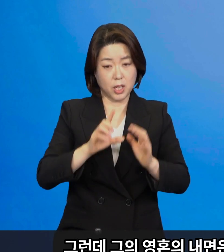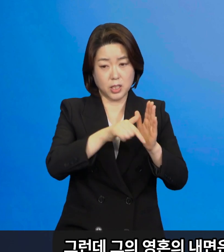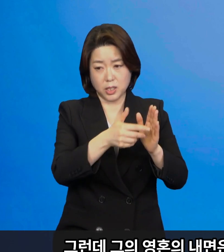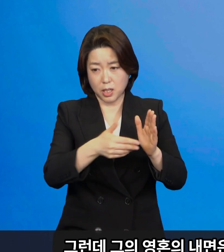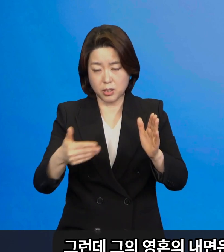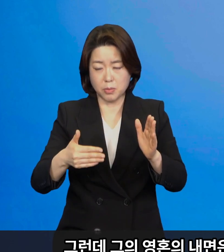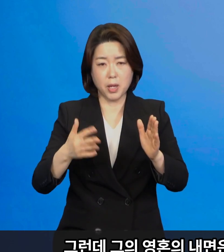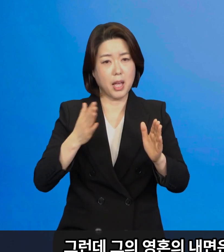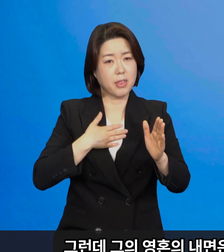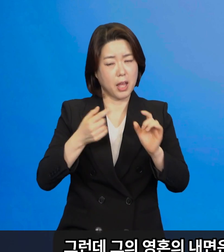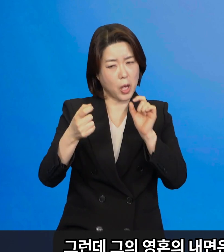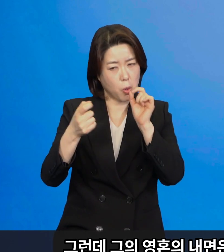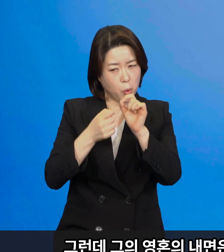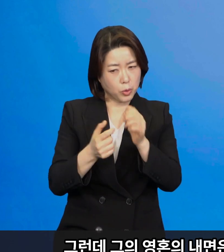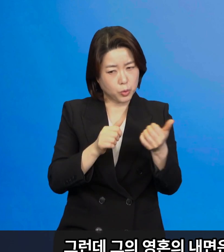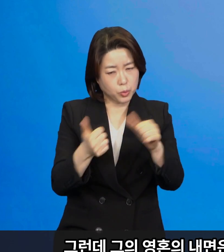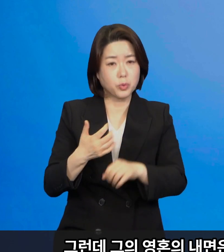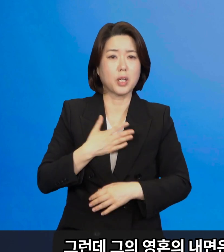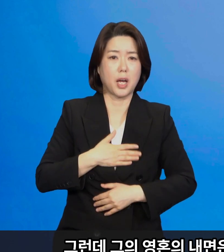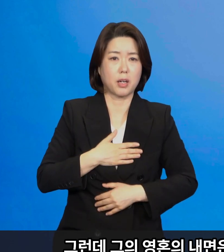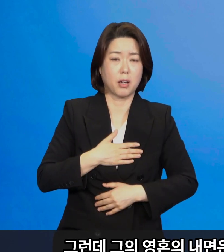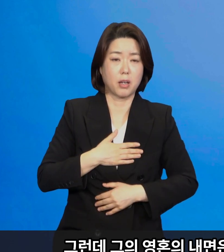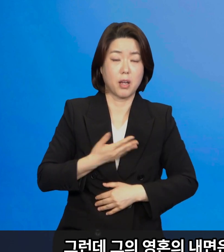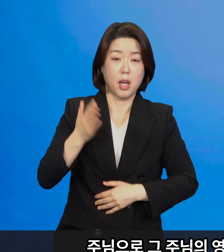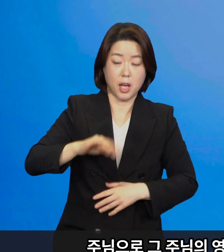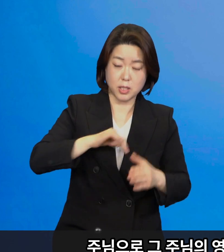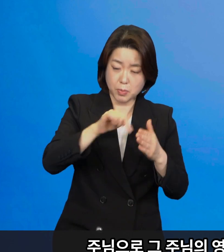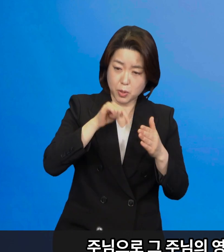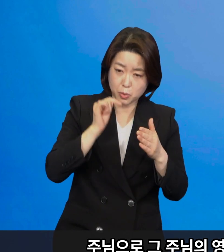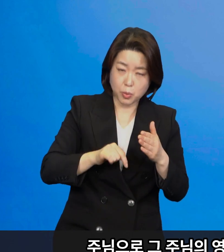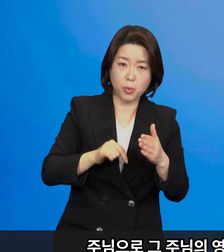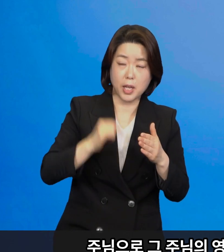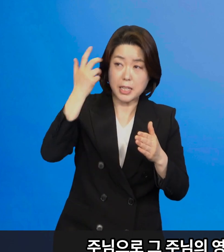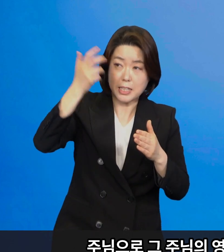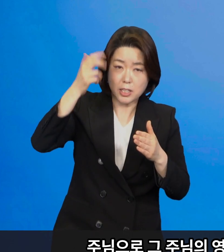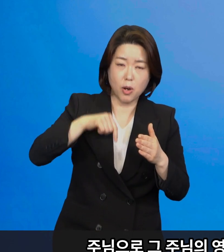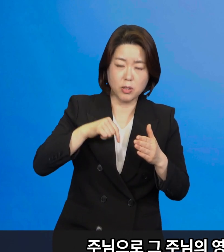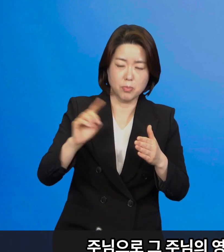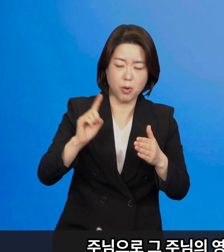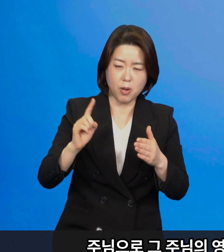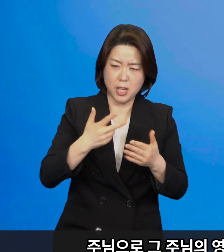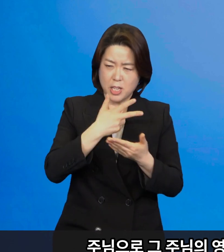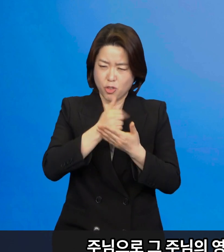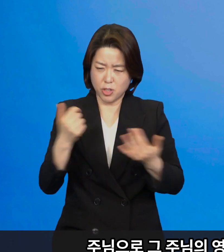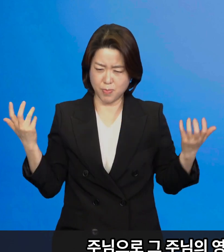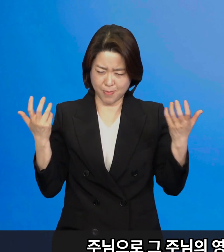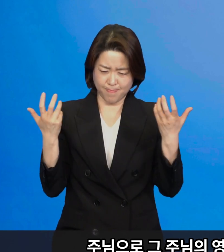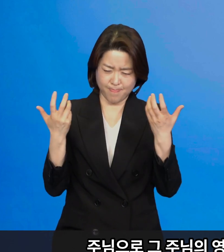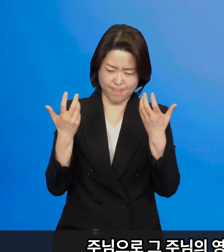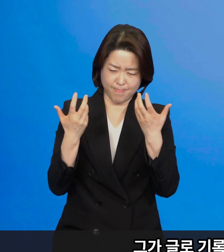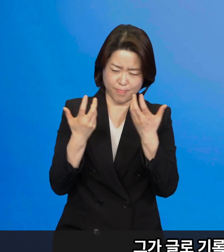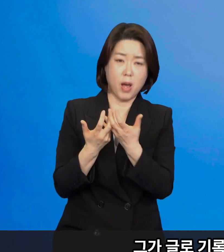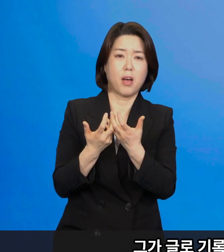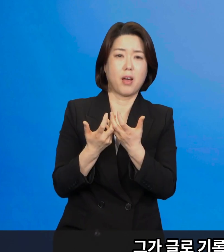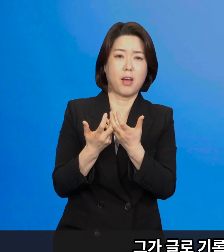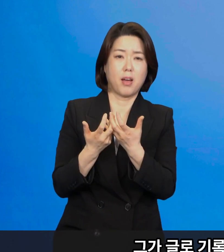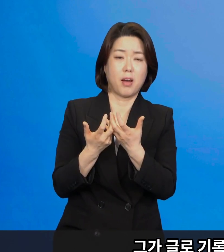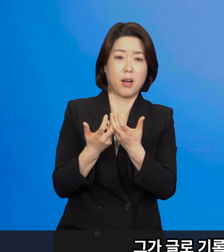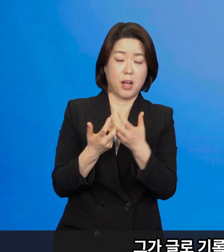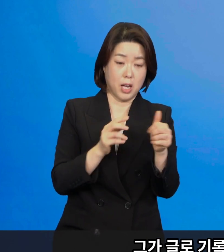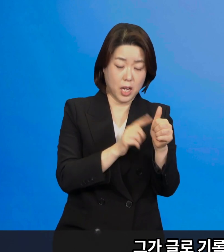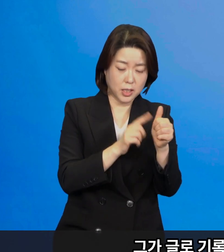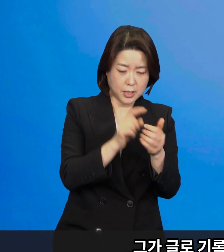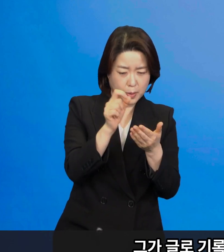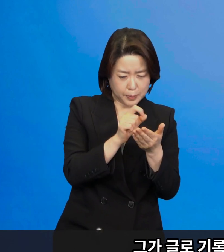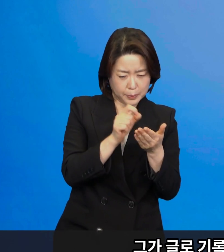압니다. 그런데 그의 영혼의 내면은 지금 뭘로 가득 차 있습니까? 주님으로, 그 주님의 영광으로 가득 차 있는 것을 그가 글로